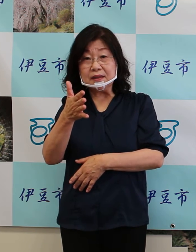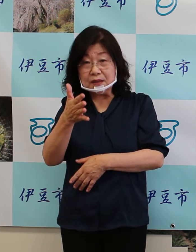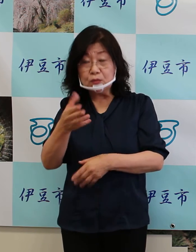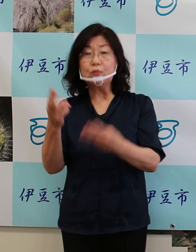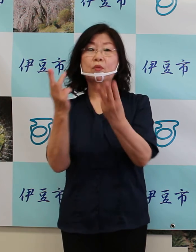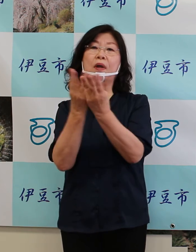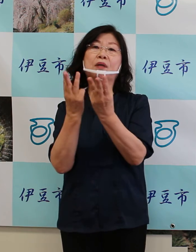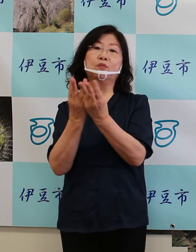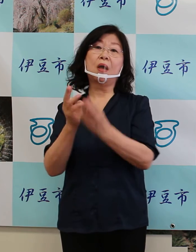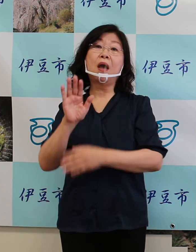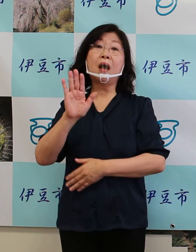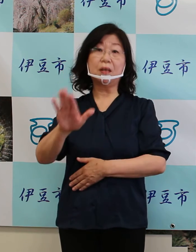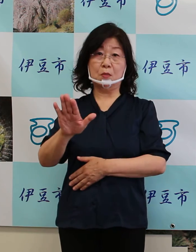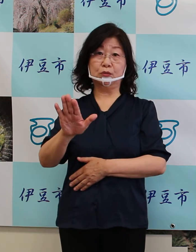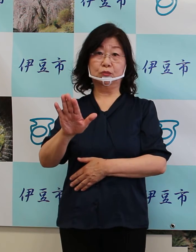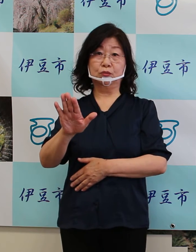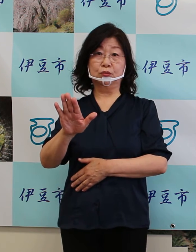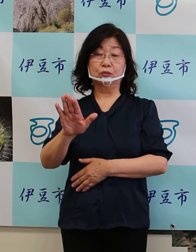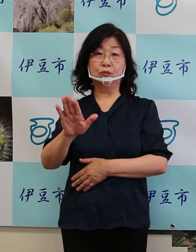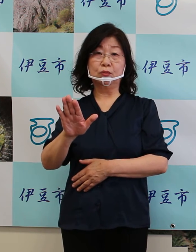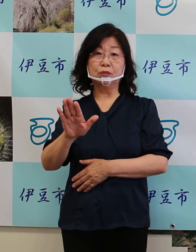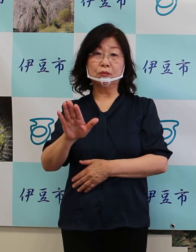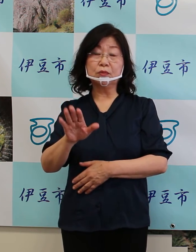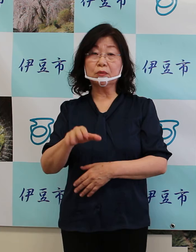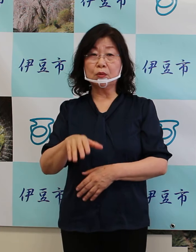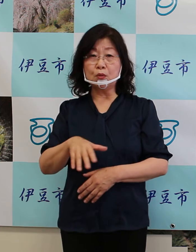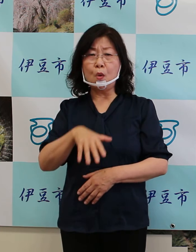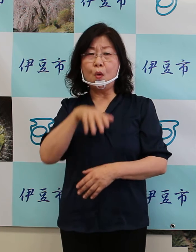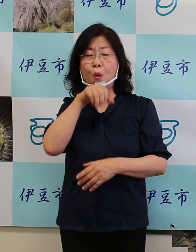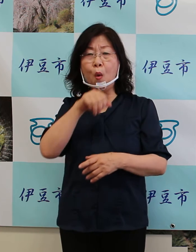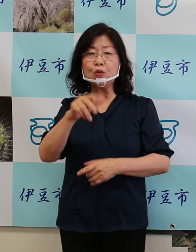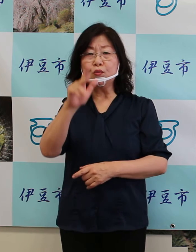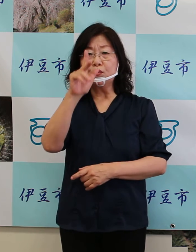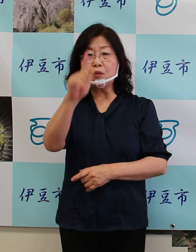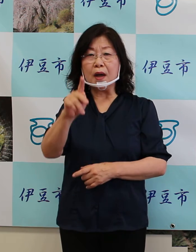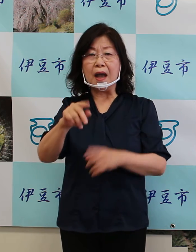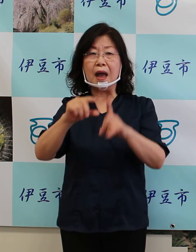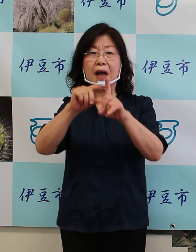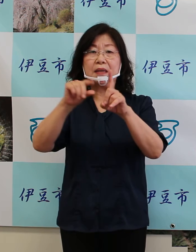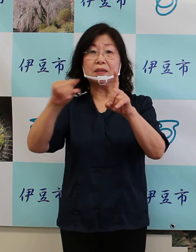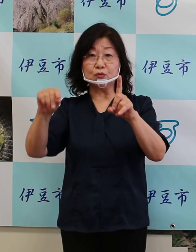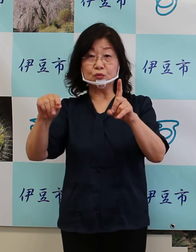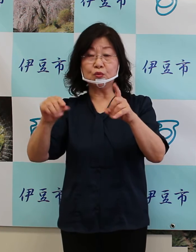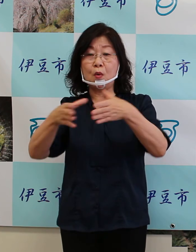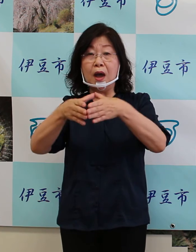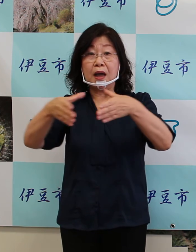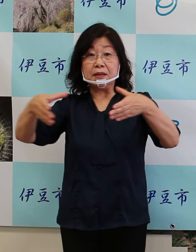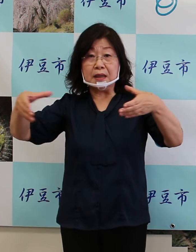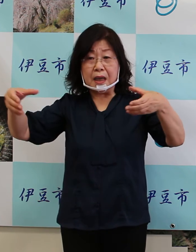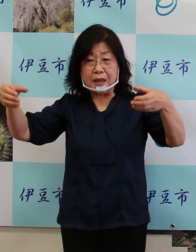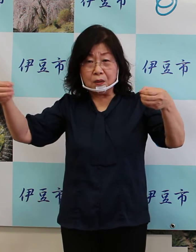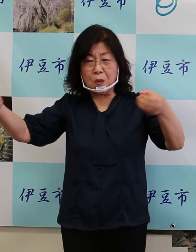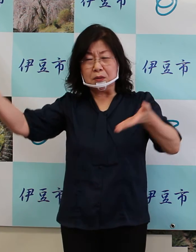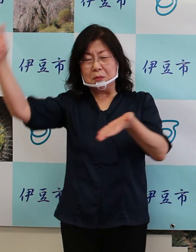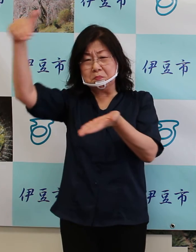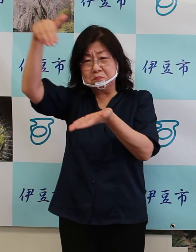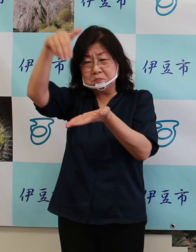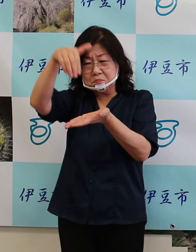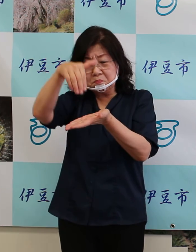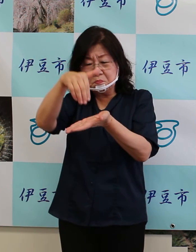数、老朽化率は全国で残念ながら最悪でした。